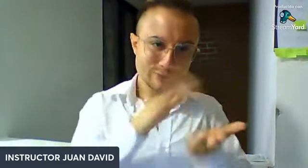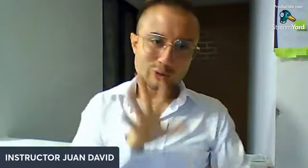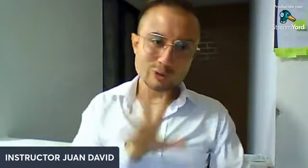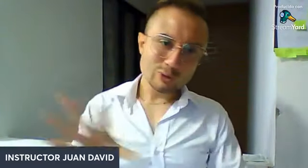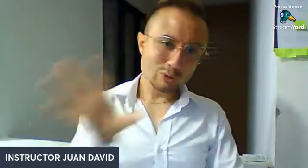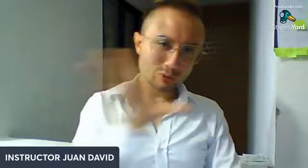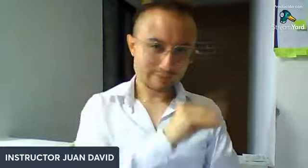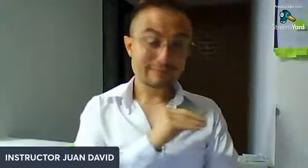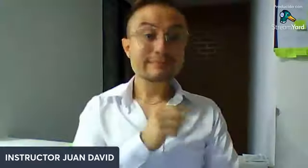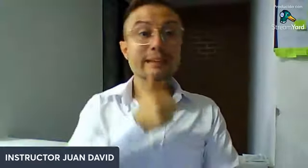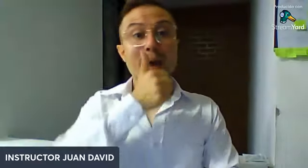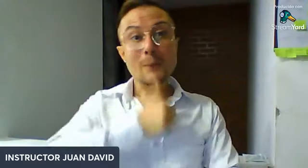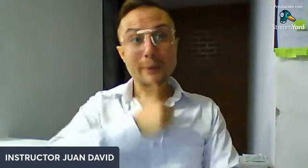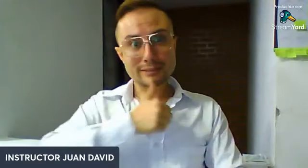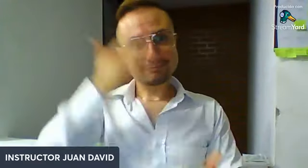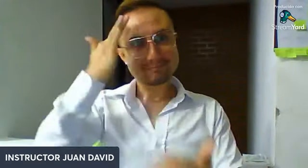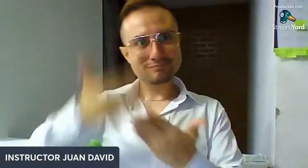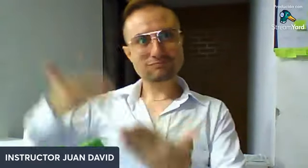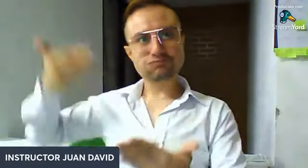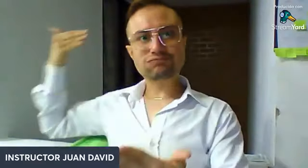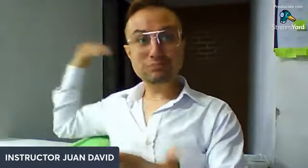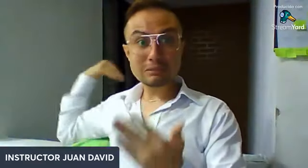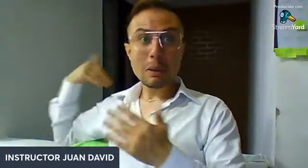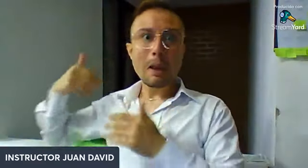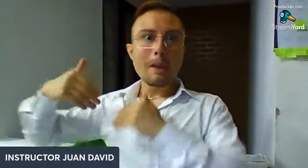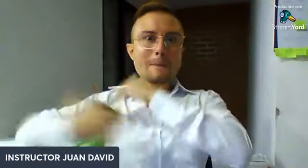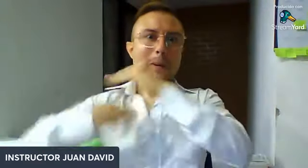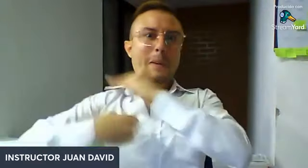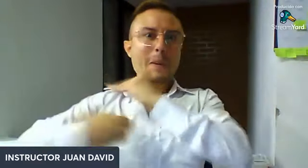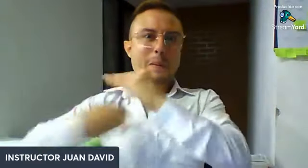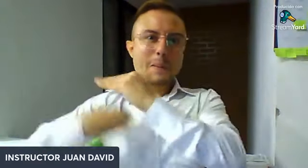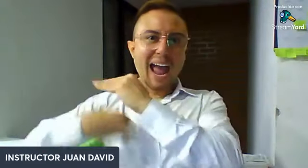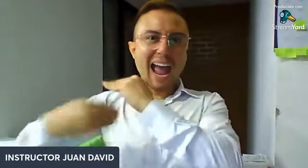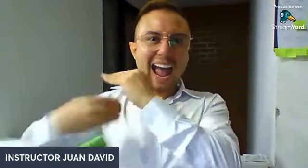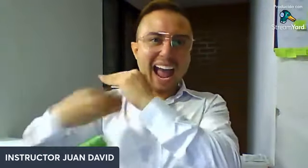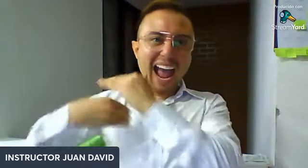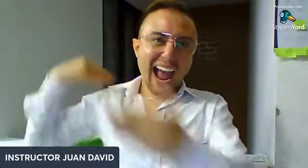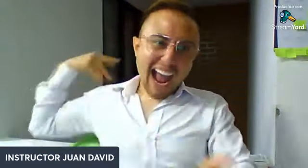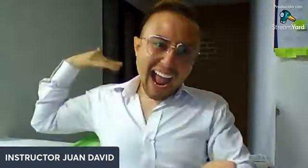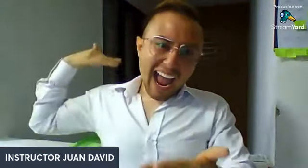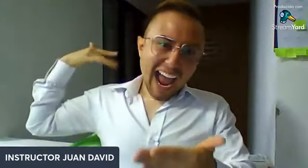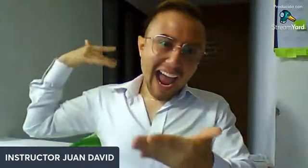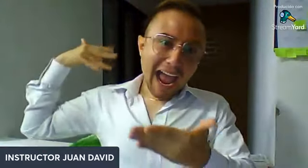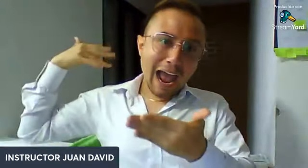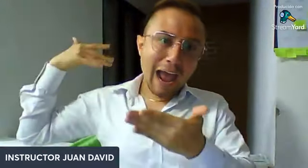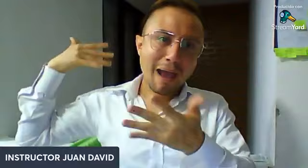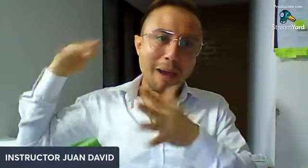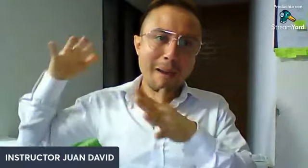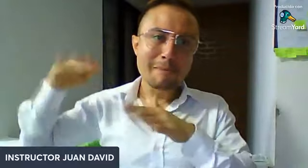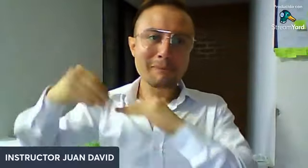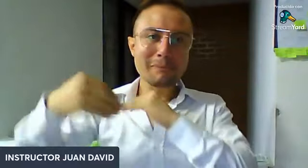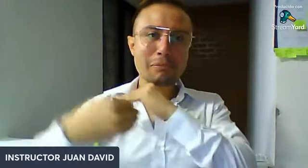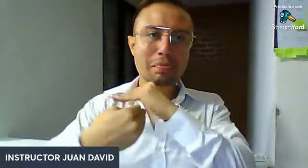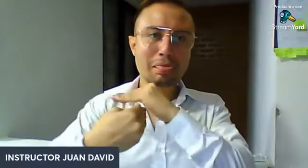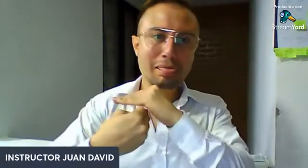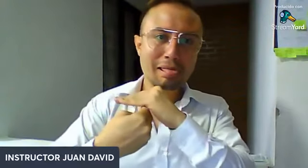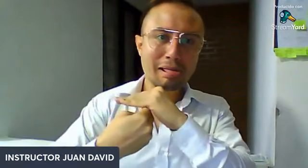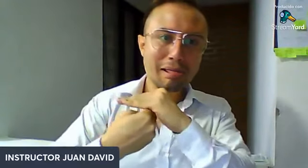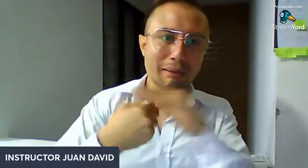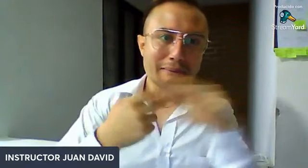No, gracias a ustedes por participar, de verdad. Y pues por la paciencia que han tenido. En los primeros videos, los primeros envíos,